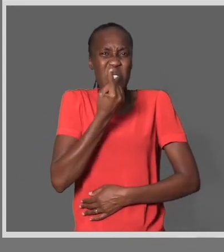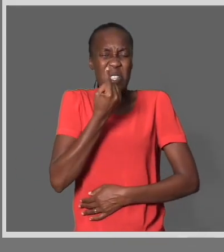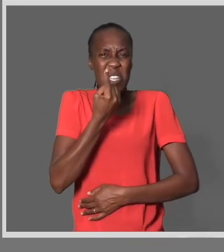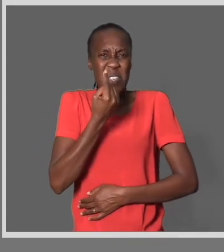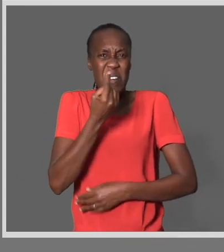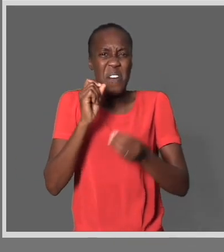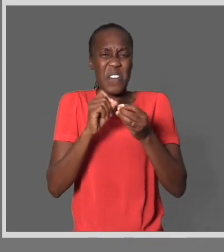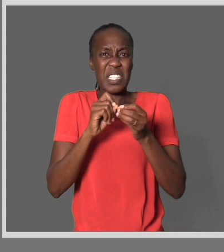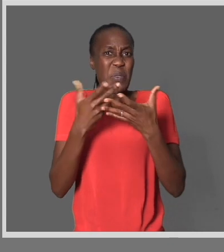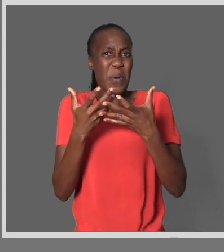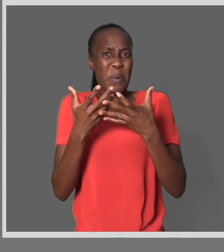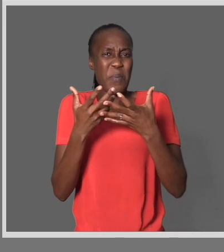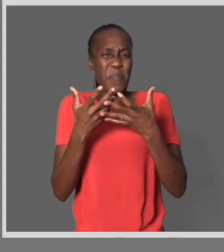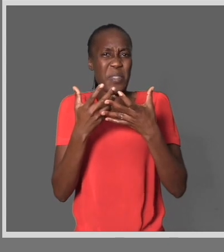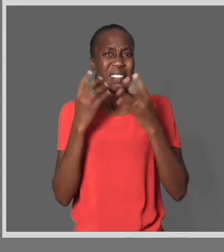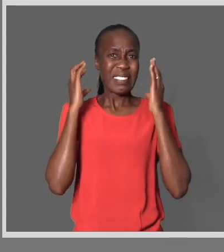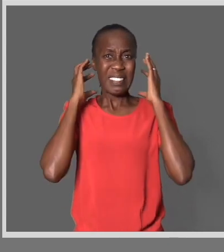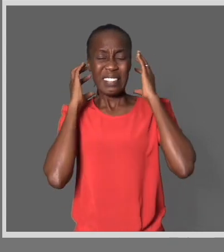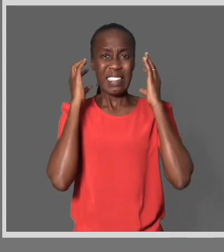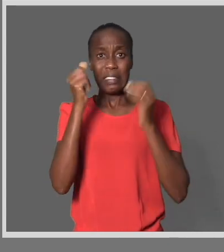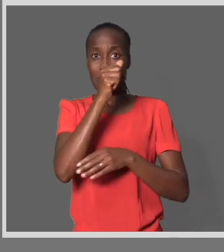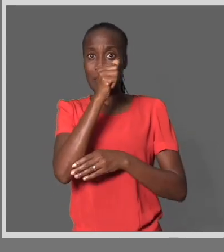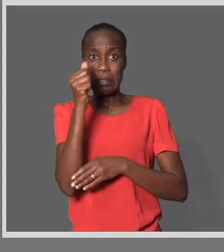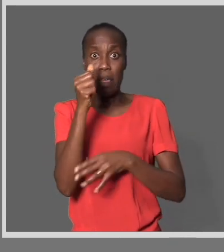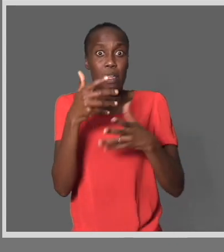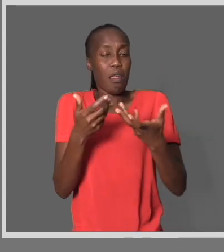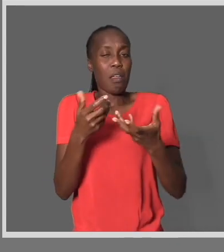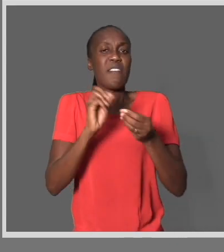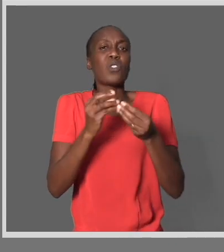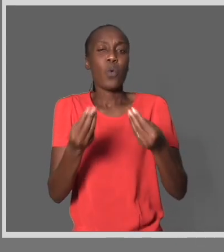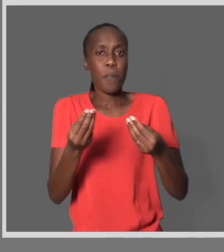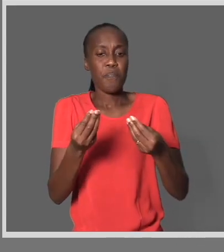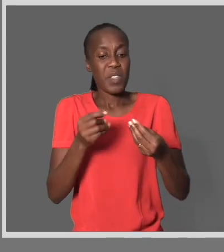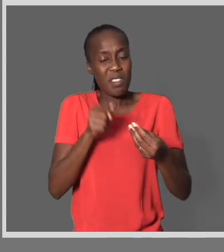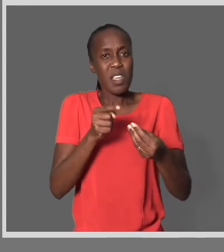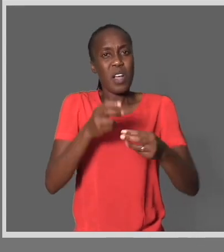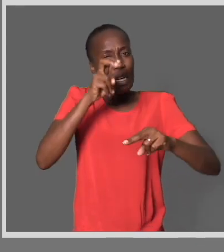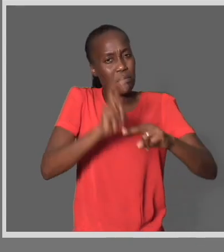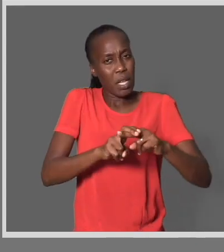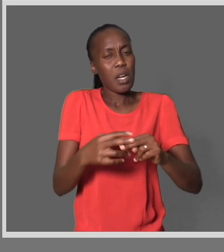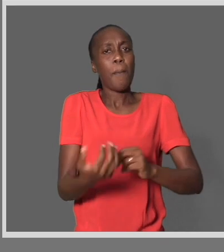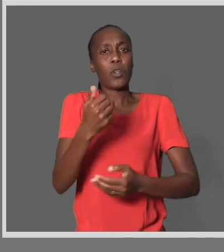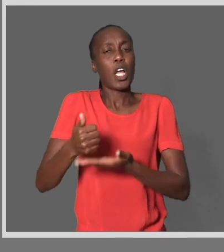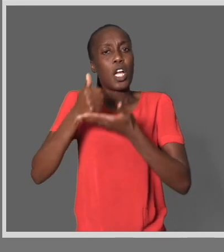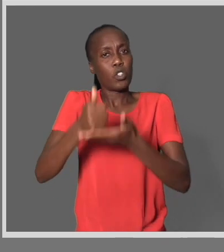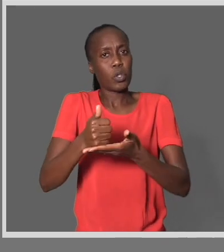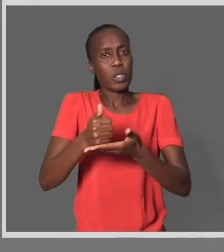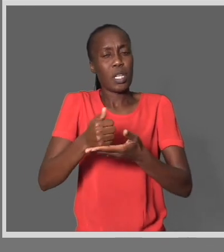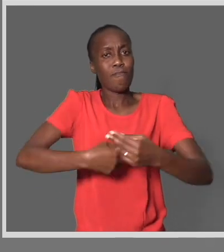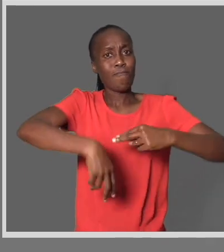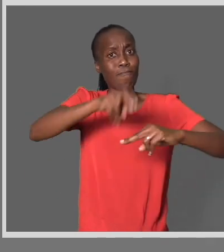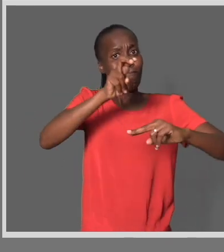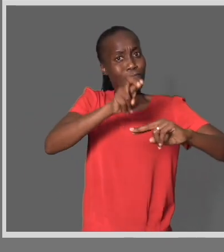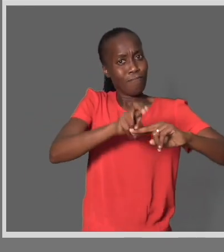o tronco. Então, vão ter que ter uma cadeira com suportes posturais. Esses suportes que vão ajudar ela a alinhar o tronco